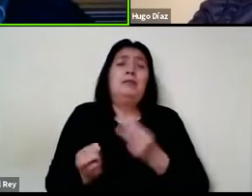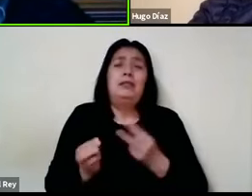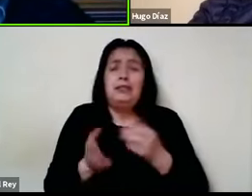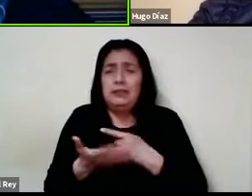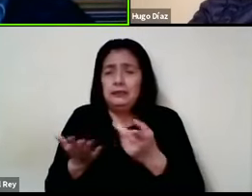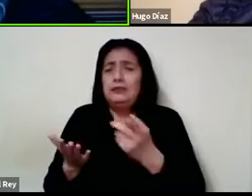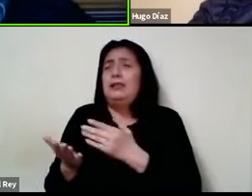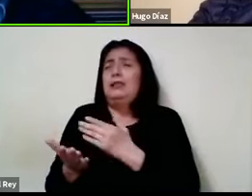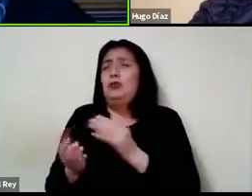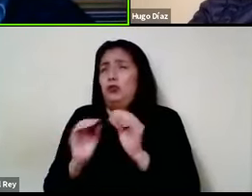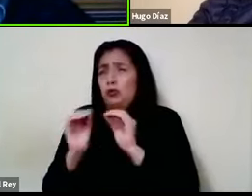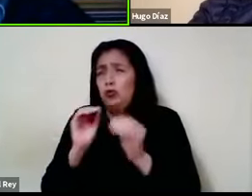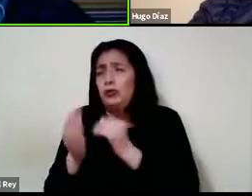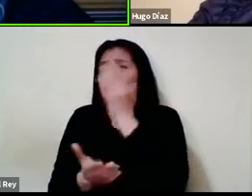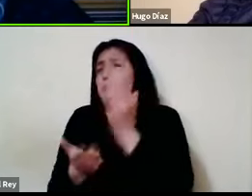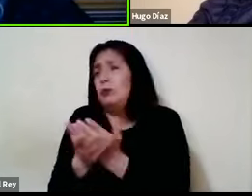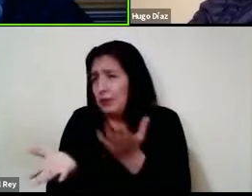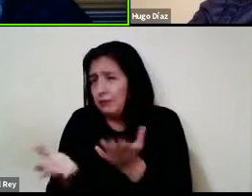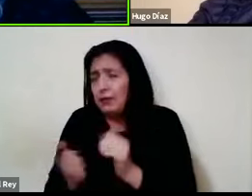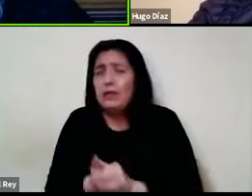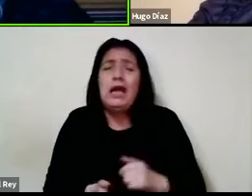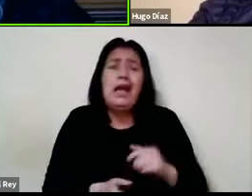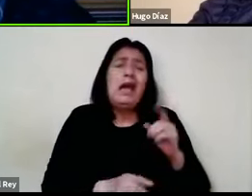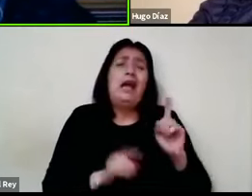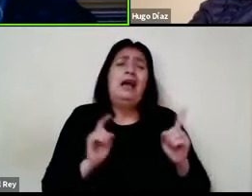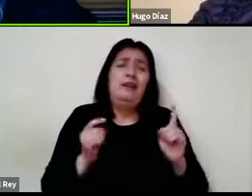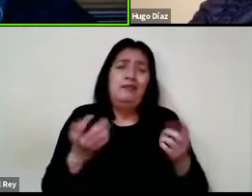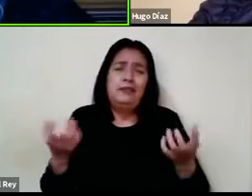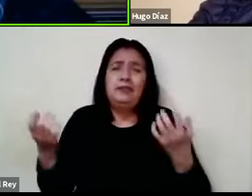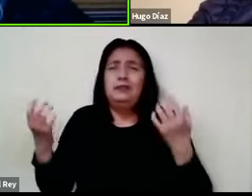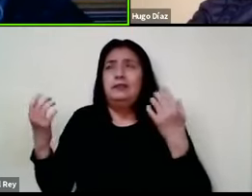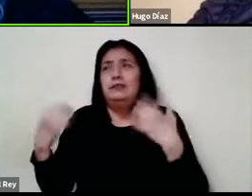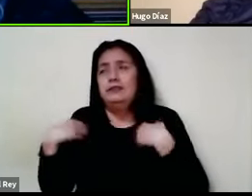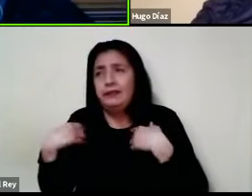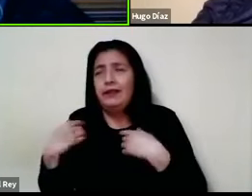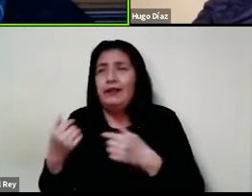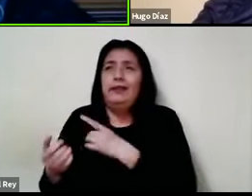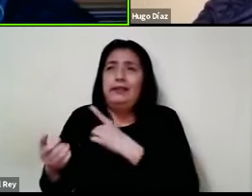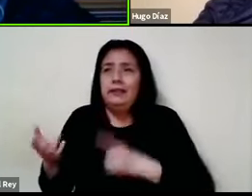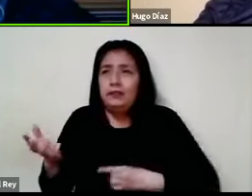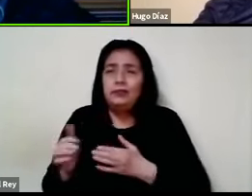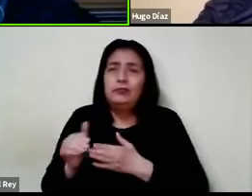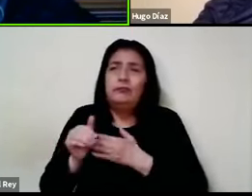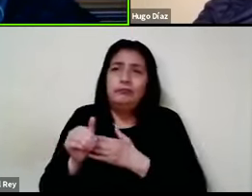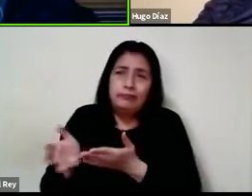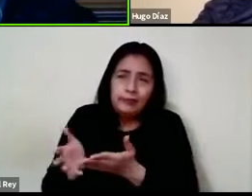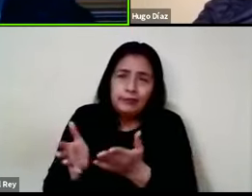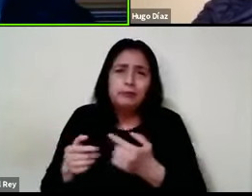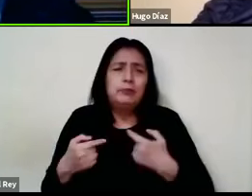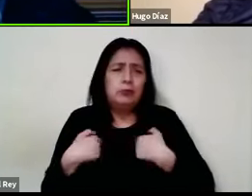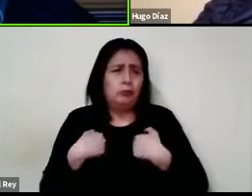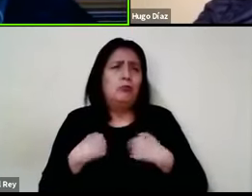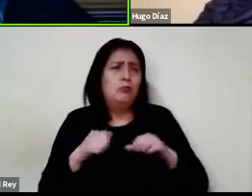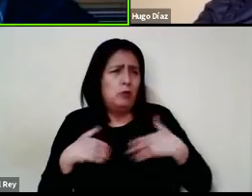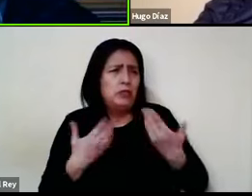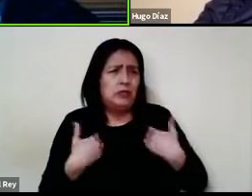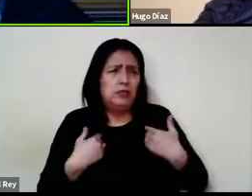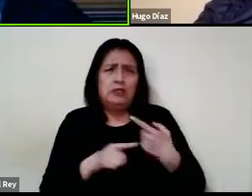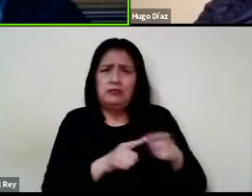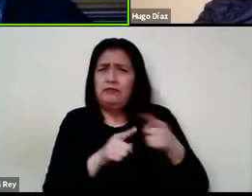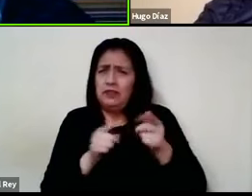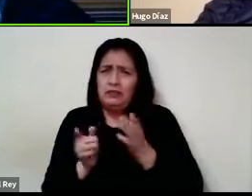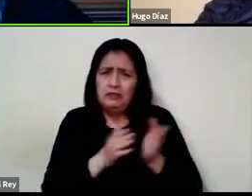un problema. Ya no solamente, a veces la gestión te muestra un camino, pero uno puede tener muchos caminos y